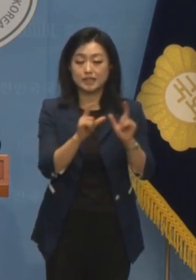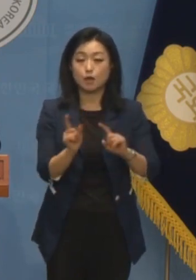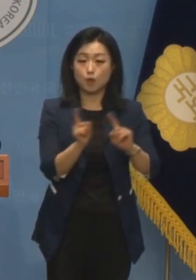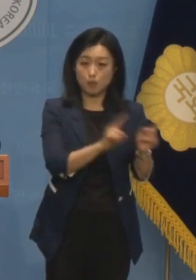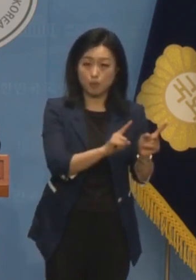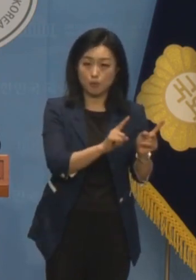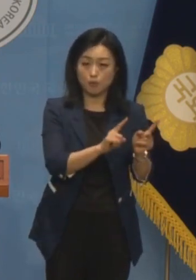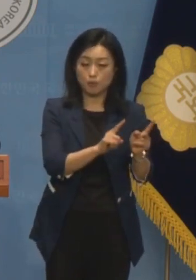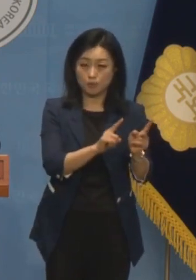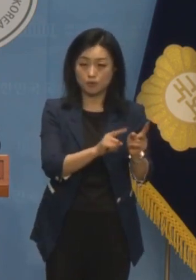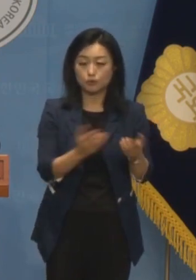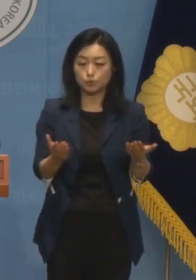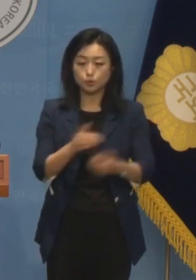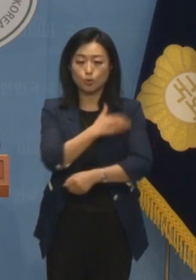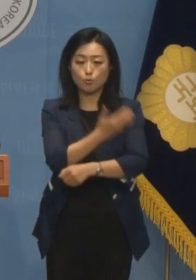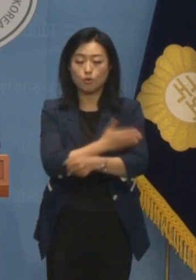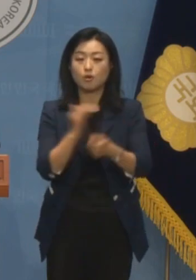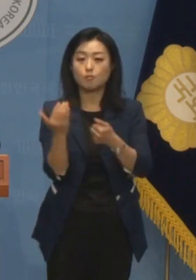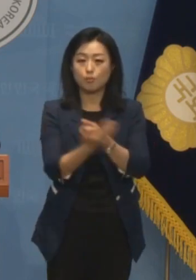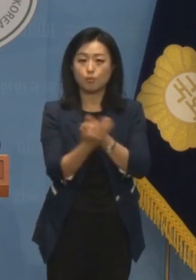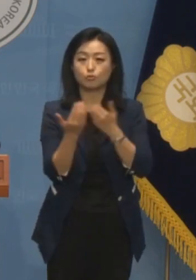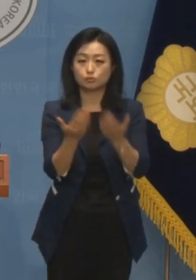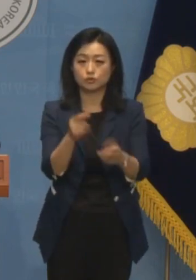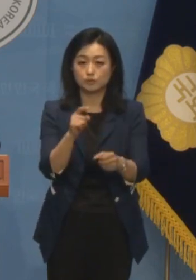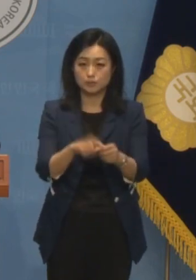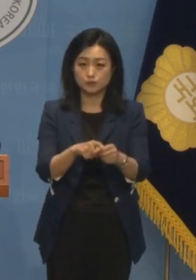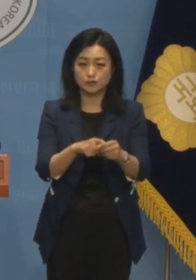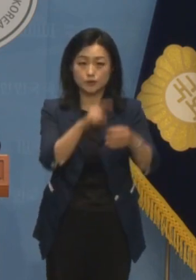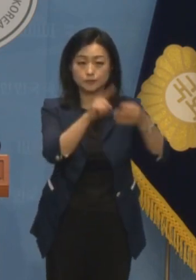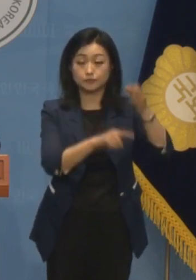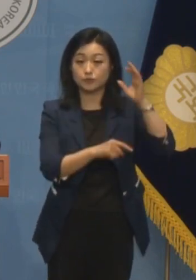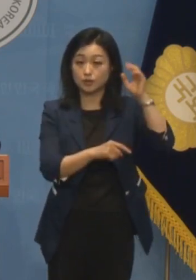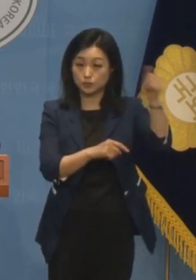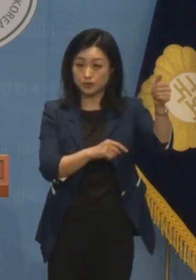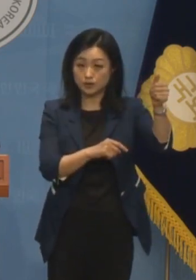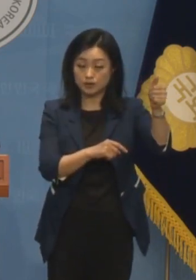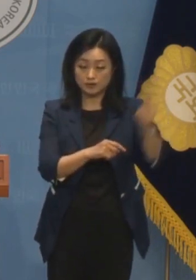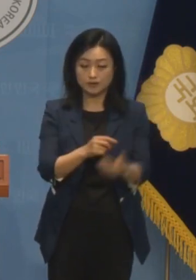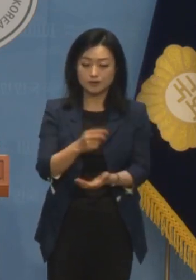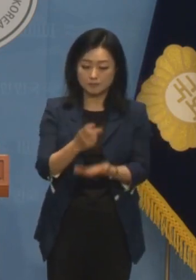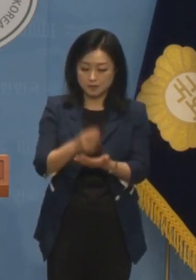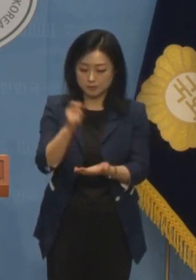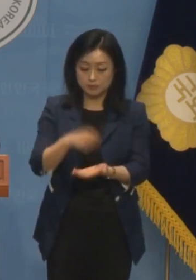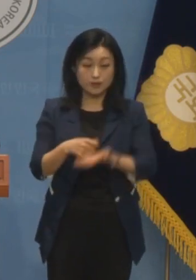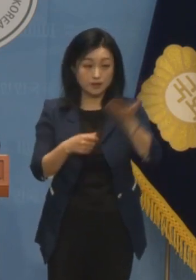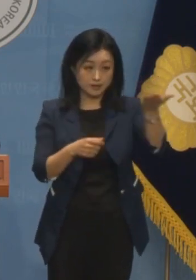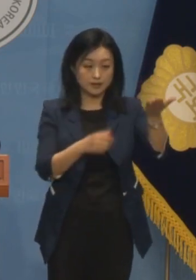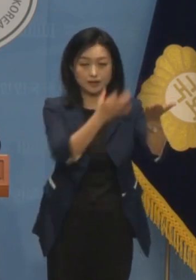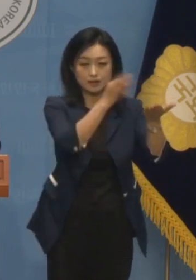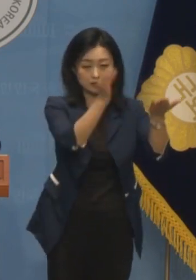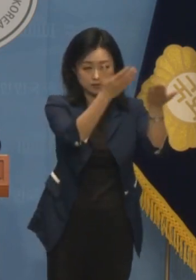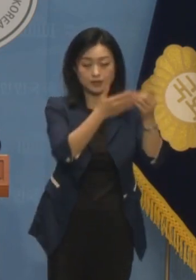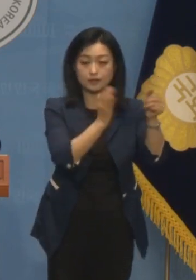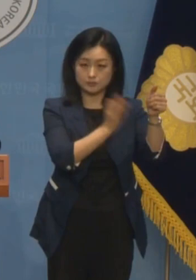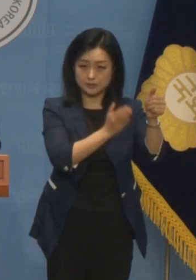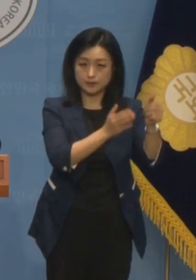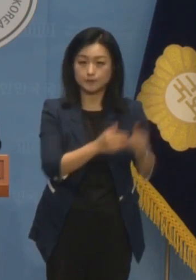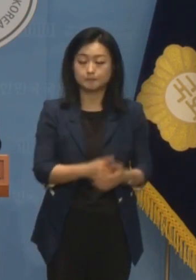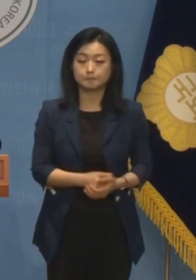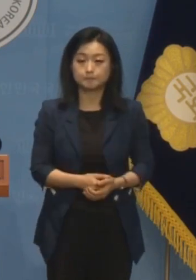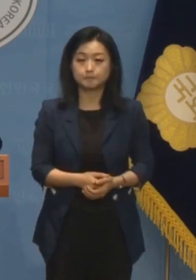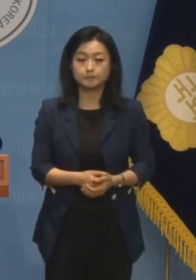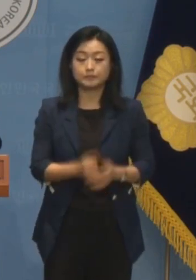민생회복과 헌법이 정한 노동권 보장을 위해 윤석열 대통령의 대승적 결단을 촉구합니다.